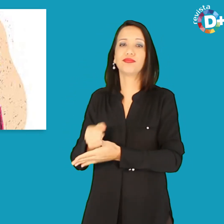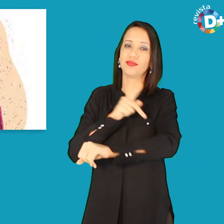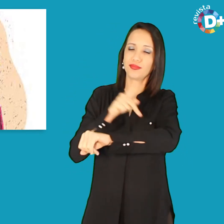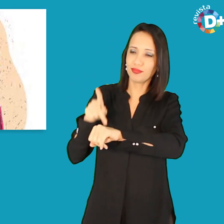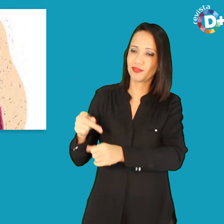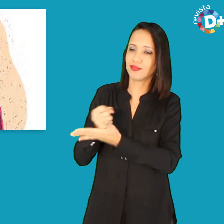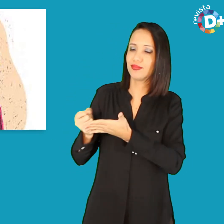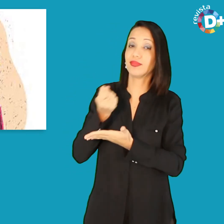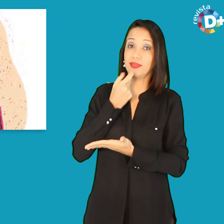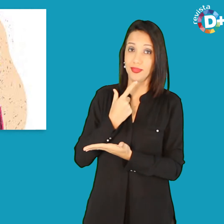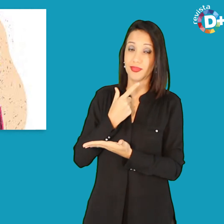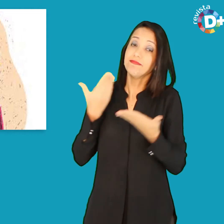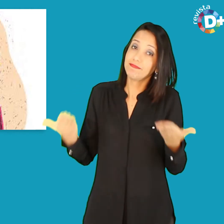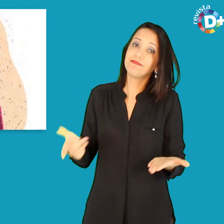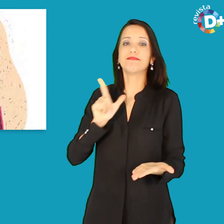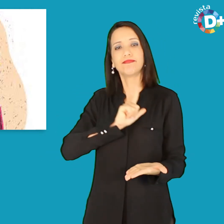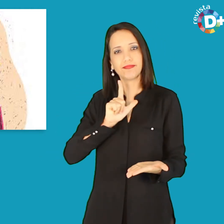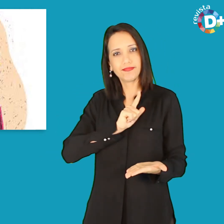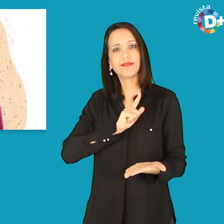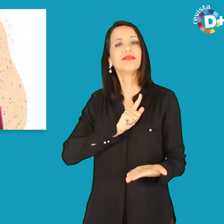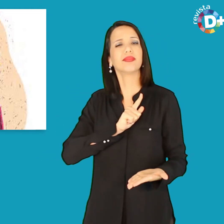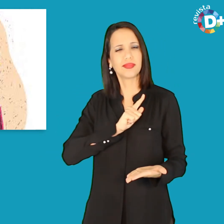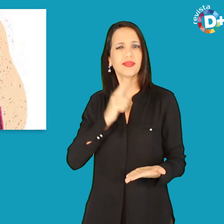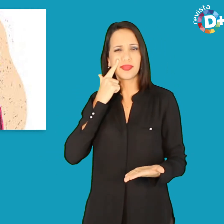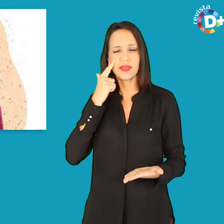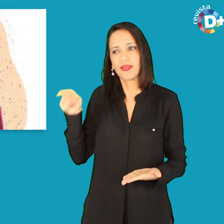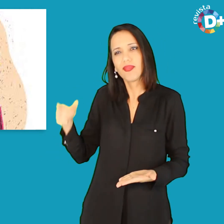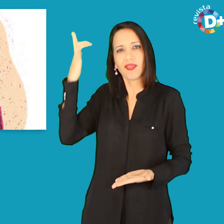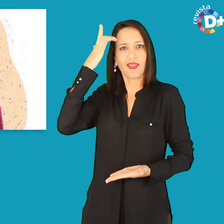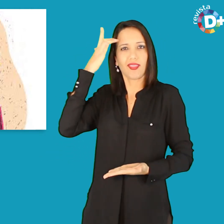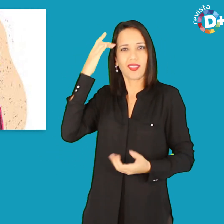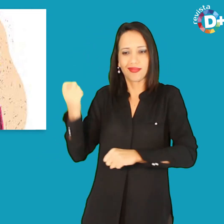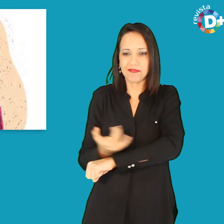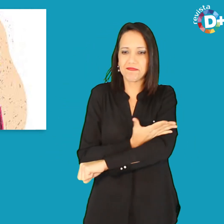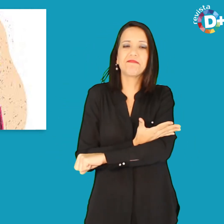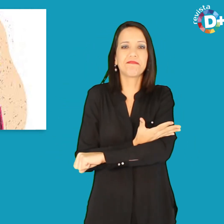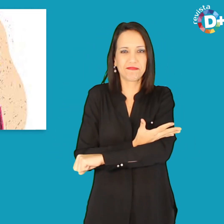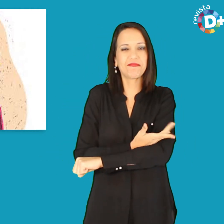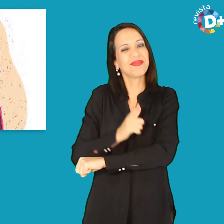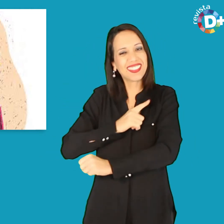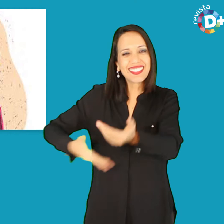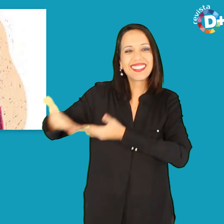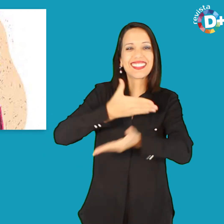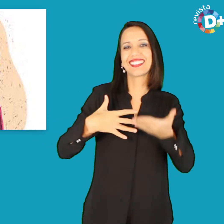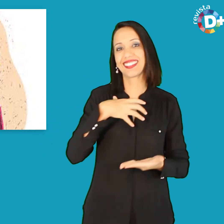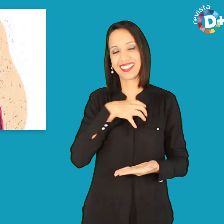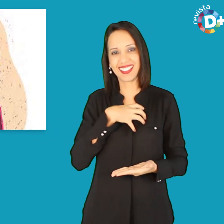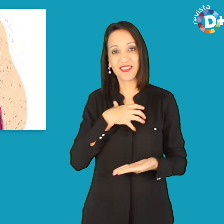Por isso, e também por estar mais amadurecido emocionalmente, lida bem com a situação. Já fez terapia,